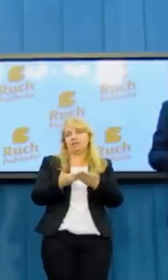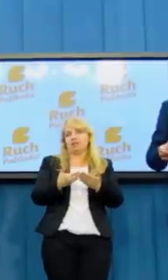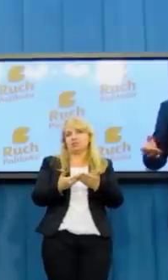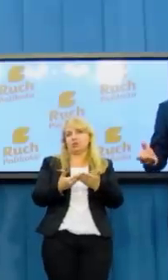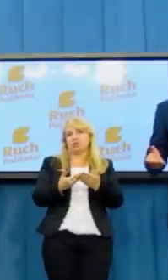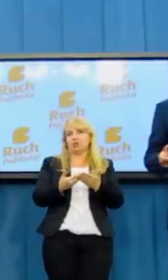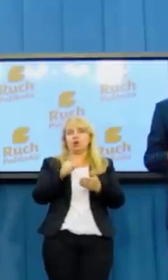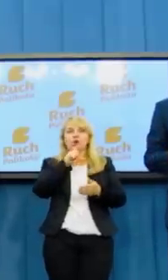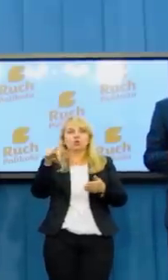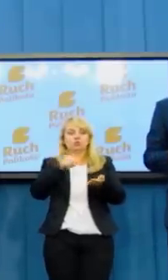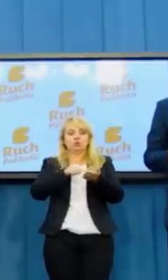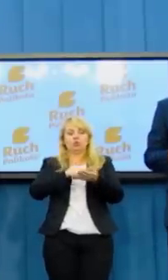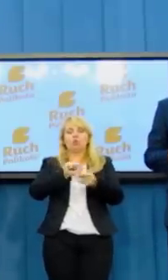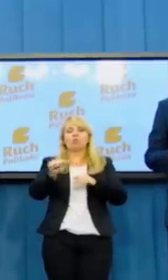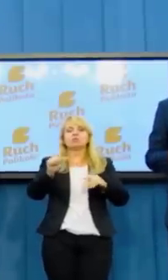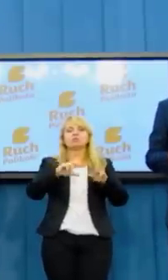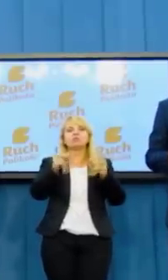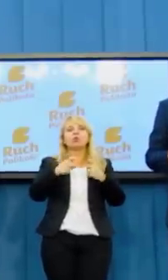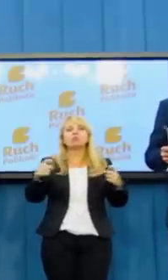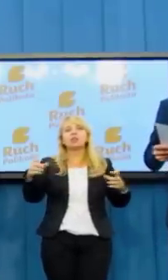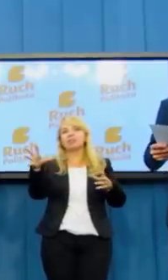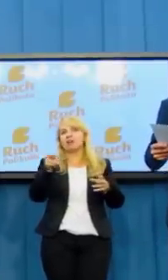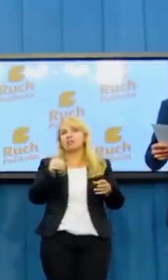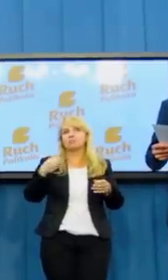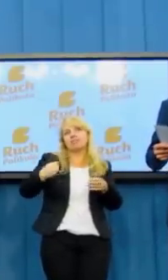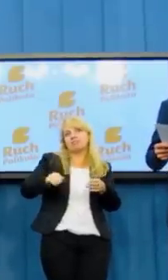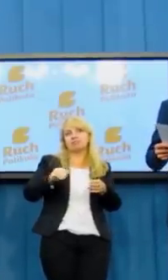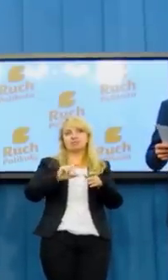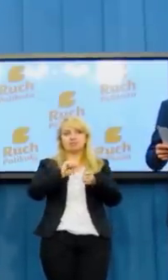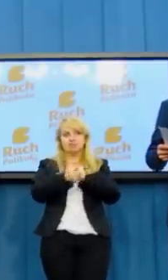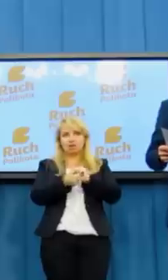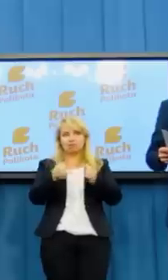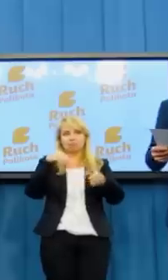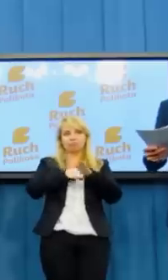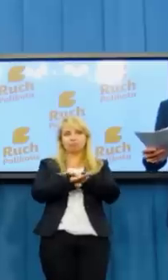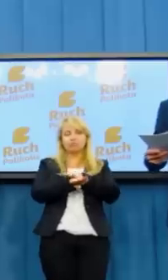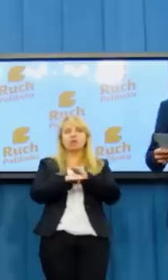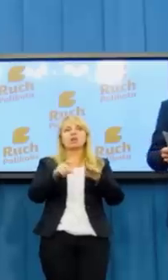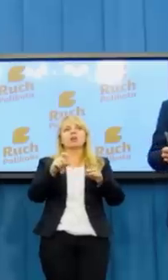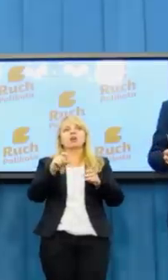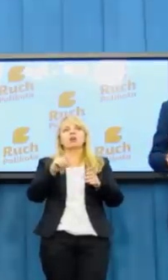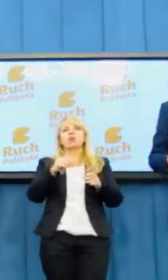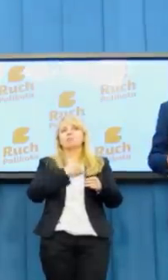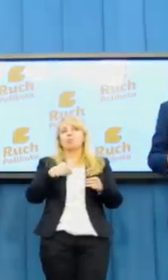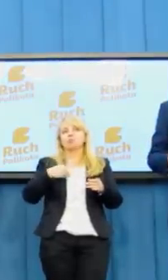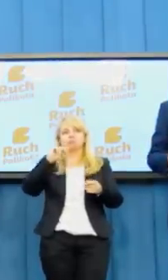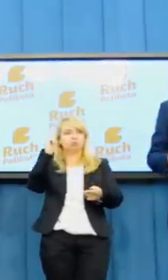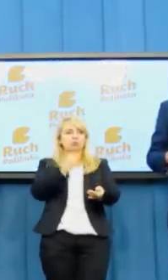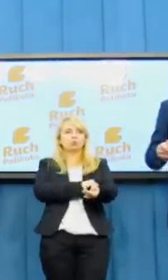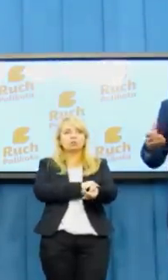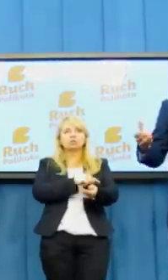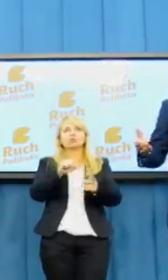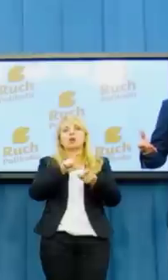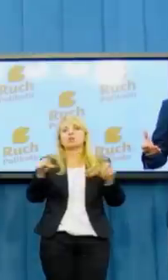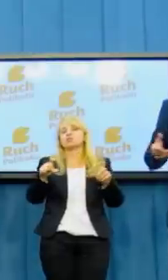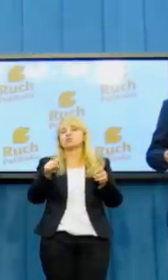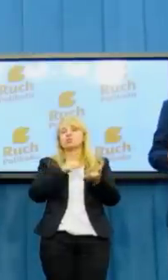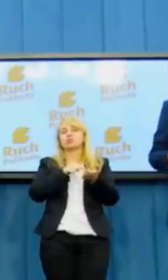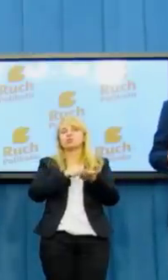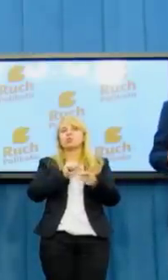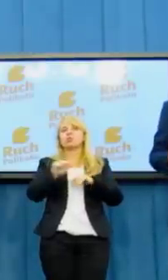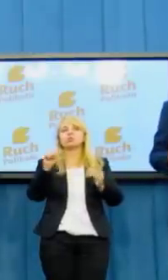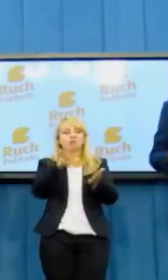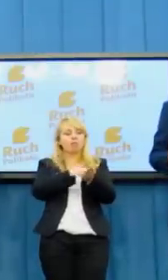stanowisko. Czy to jest związane z tym, że nie ma woli zmiany w polskiej prokuraturze? Nie wiem. Czy to jest pewnego